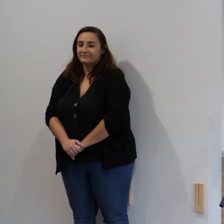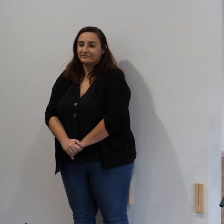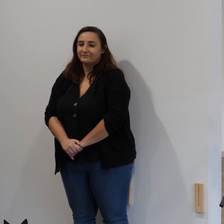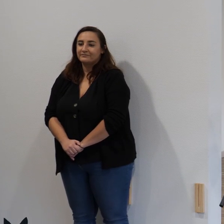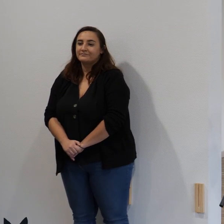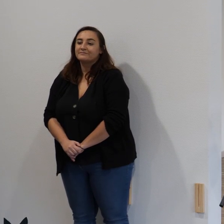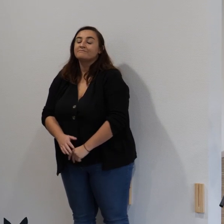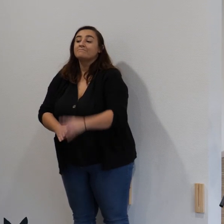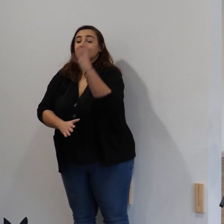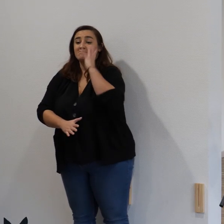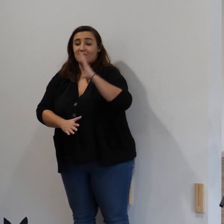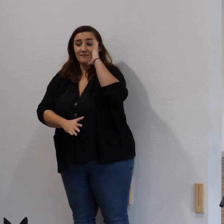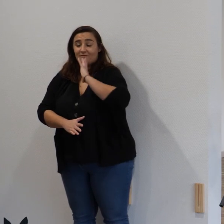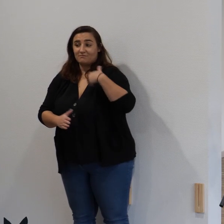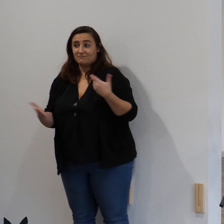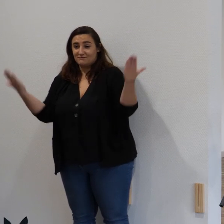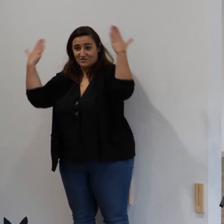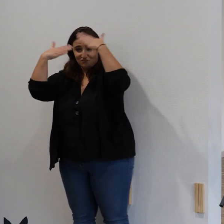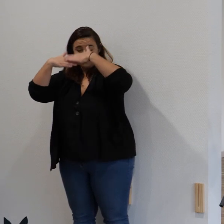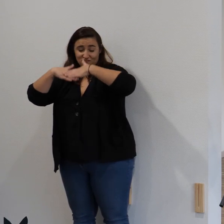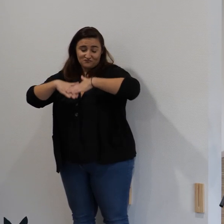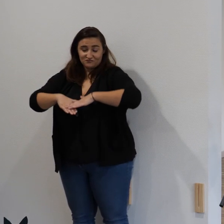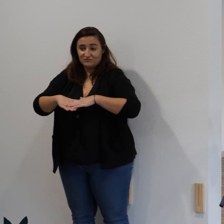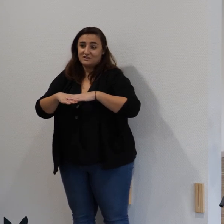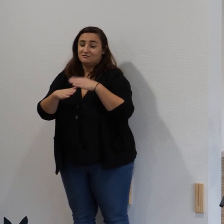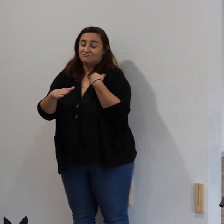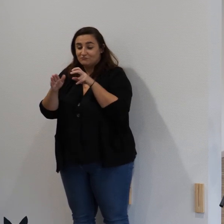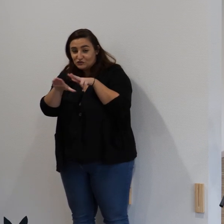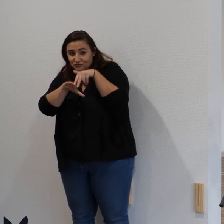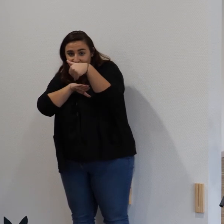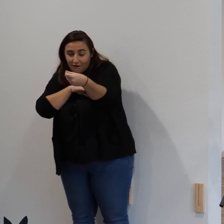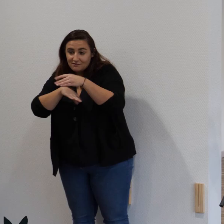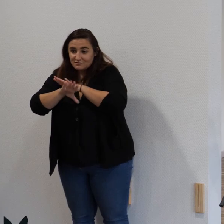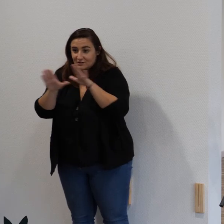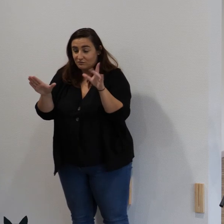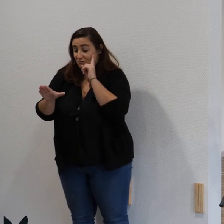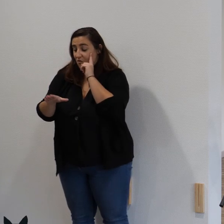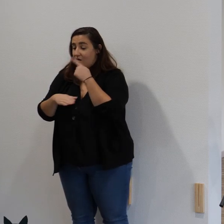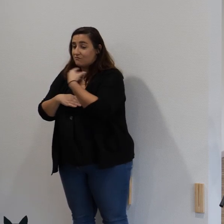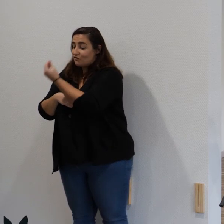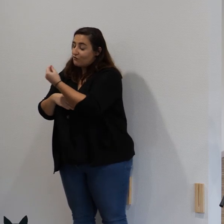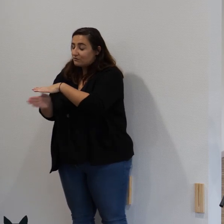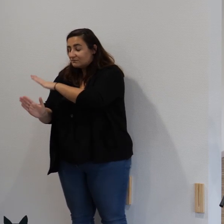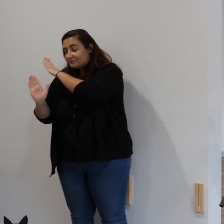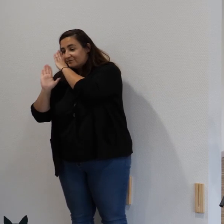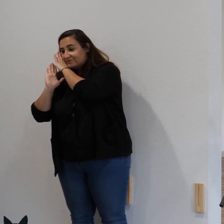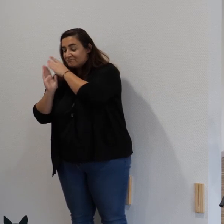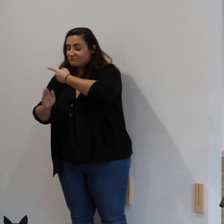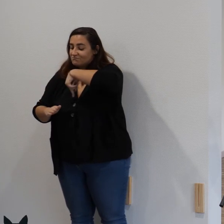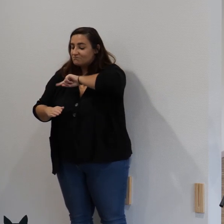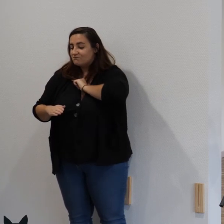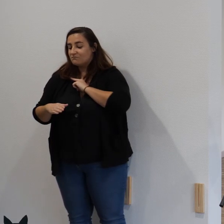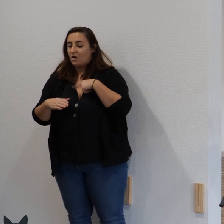Fut un temps, je ne sortais que la nuit, à l'heure où les parents couchaient leurs petits. On m'évitait pour conjurer le mauvais sort.